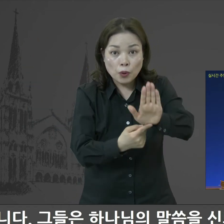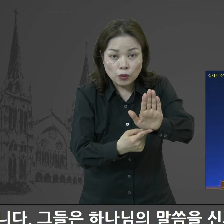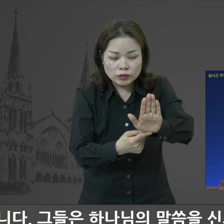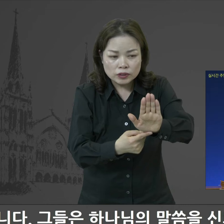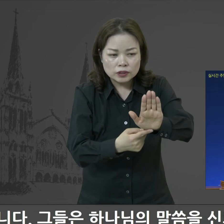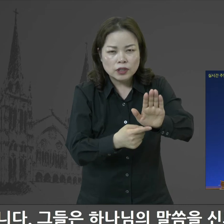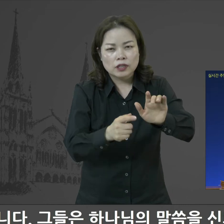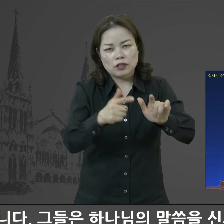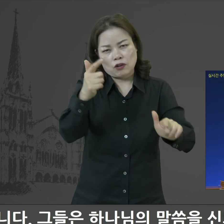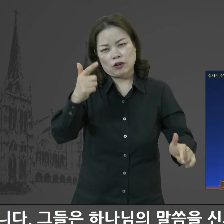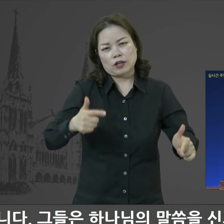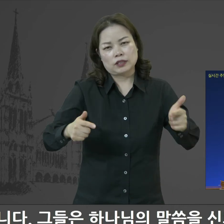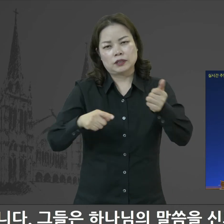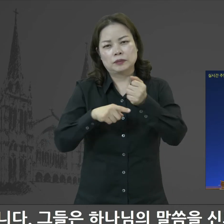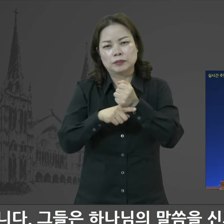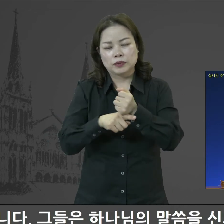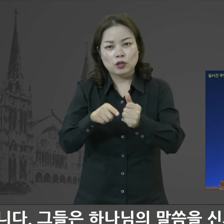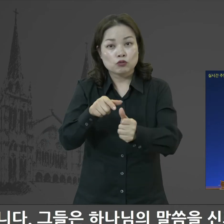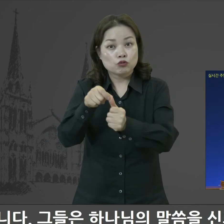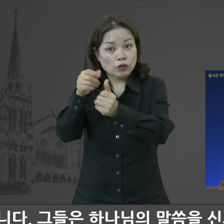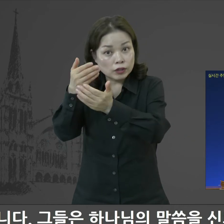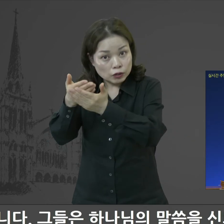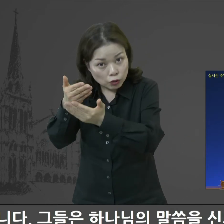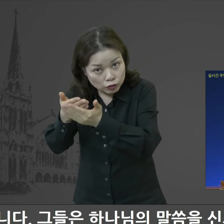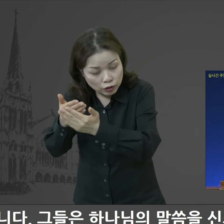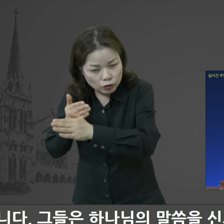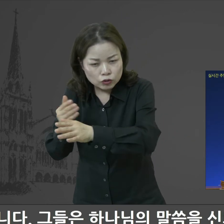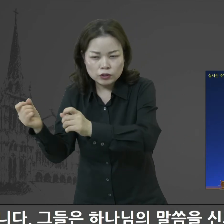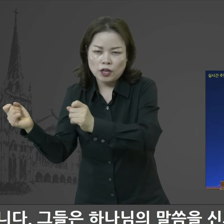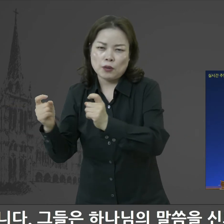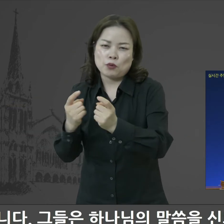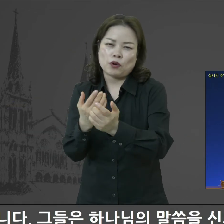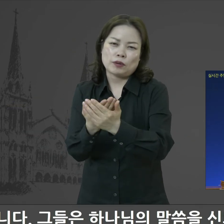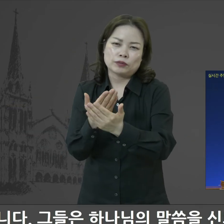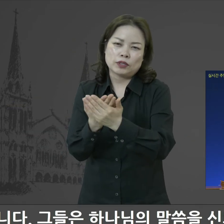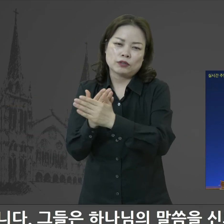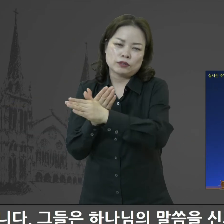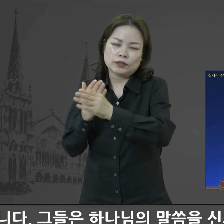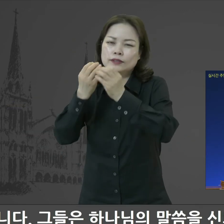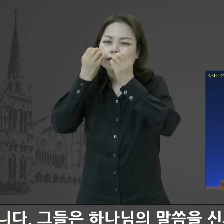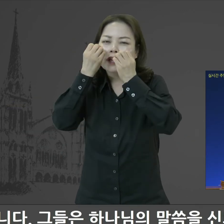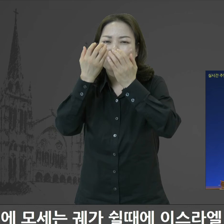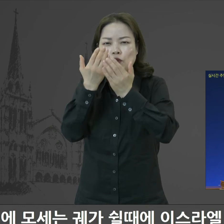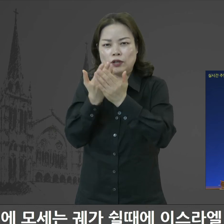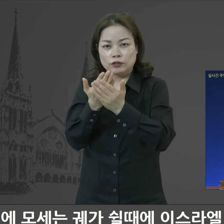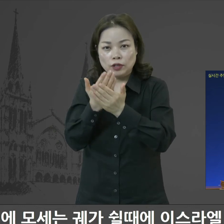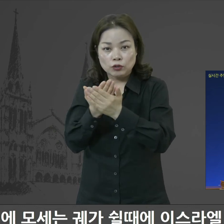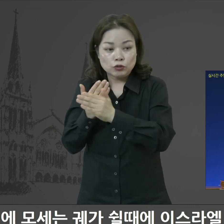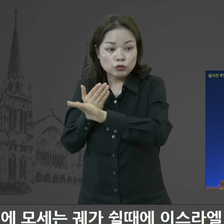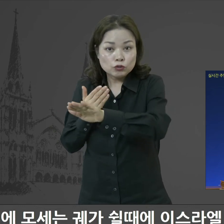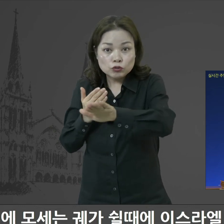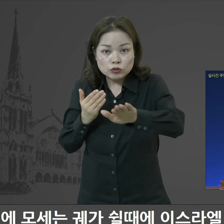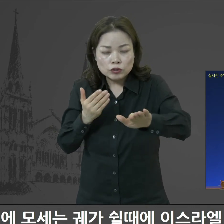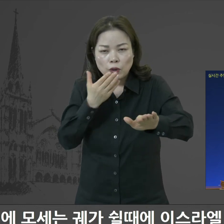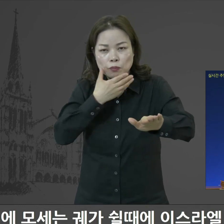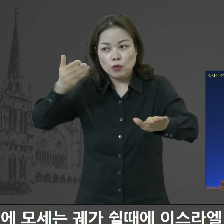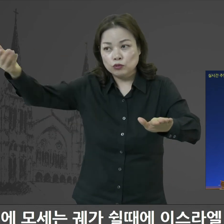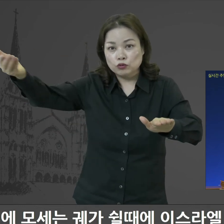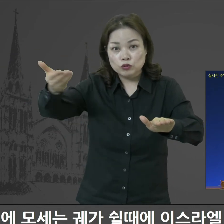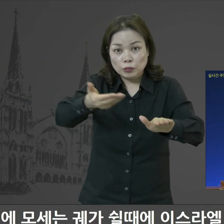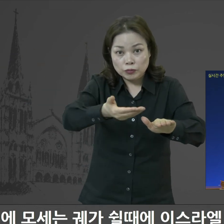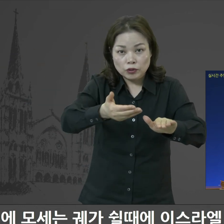가지 의미를 가지고 있습니다. 구원하소서, 우리를 회복하소서, 우리를 새롭게 하소서, 우리에게 복을